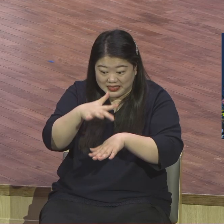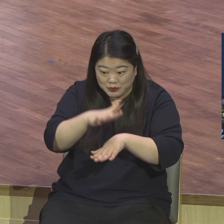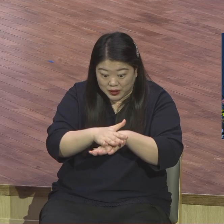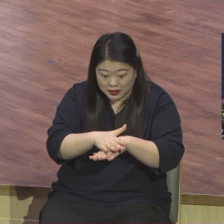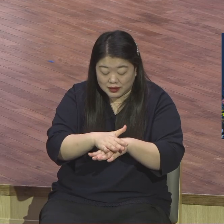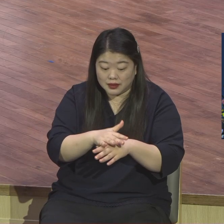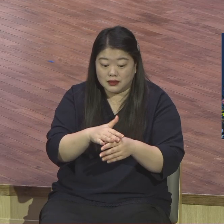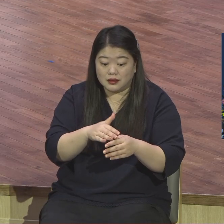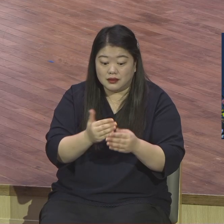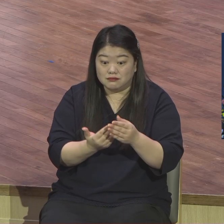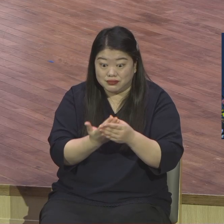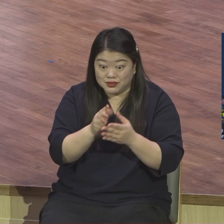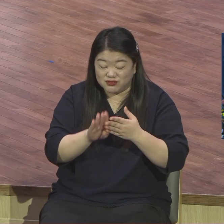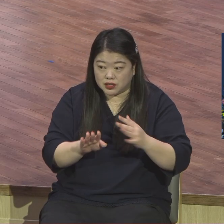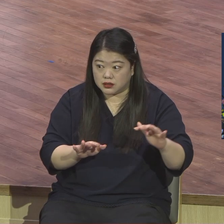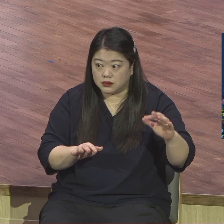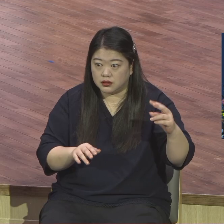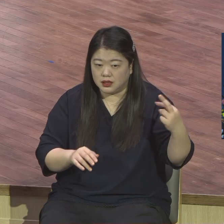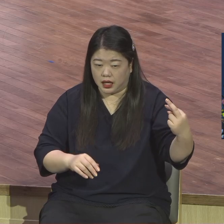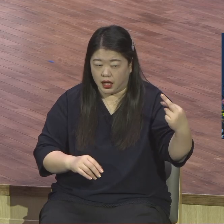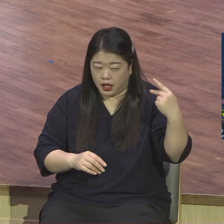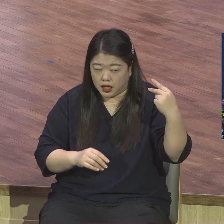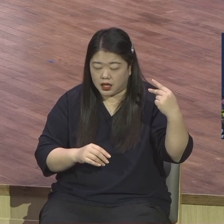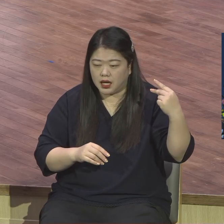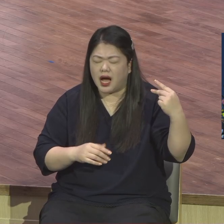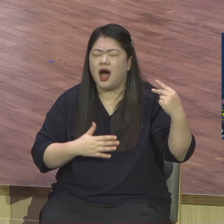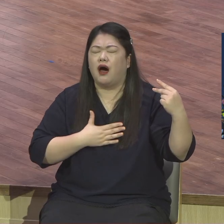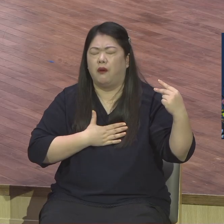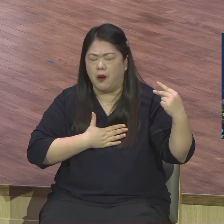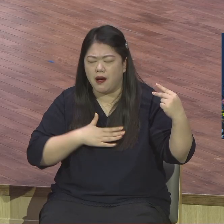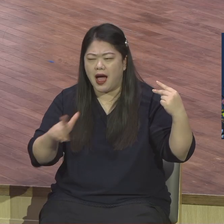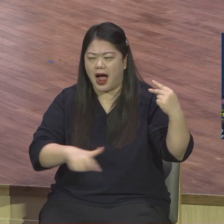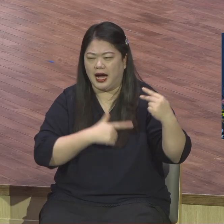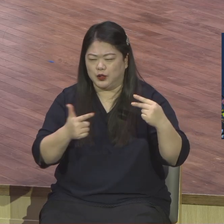율법으로 돌아가는 게 편할 것 같아.